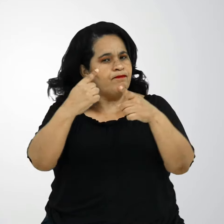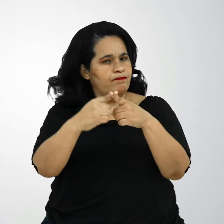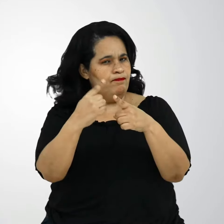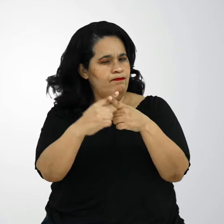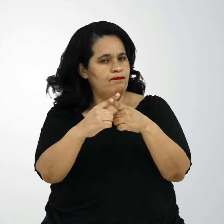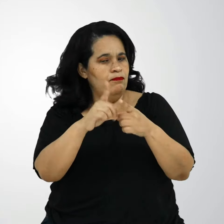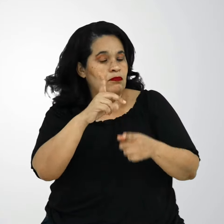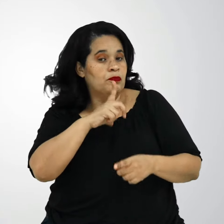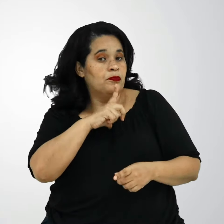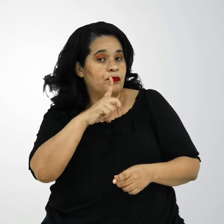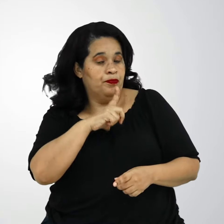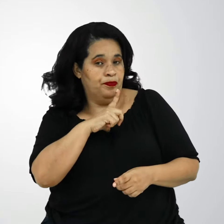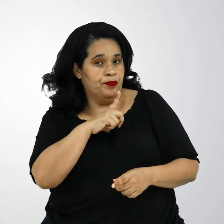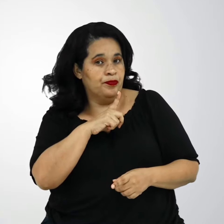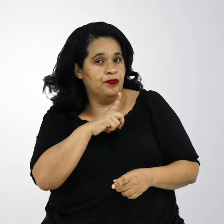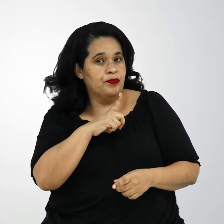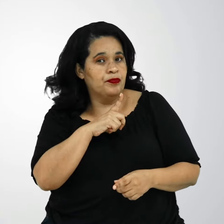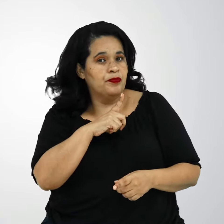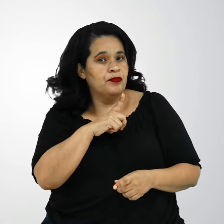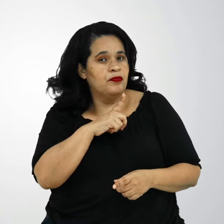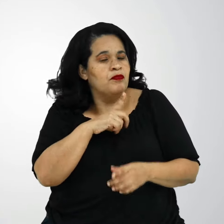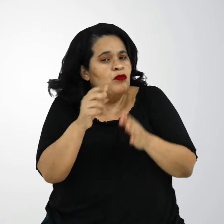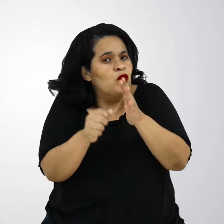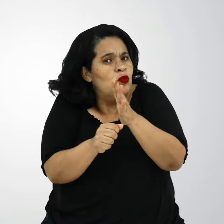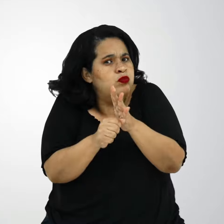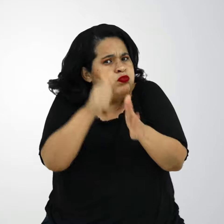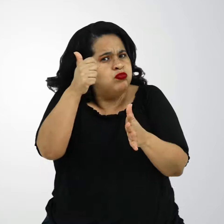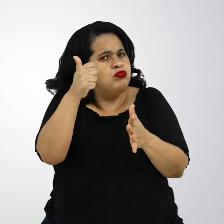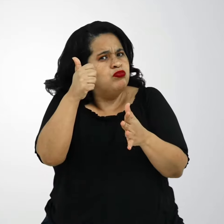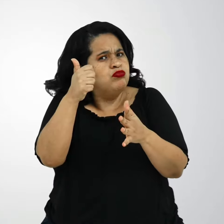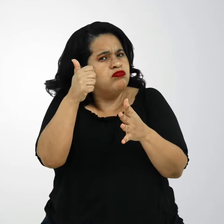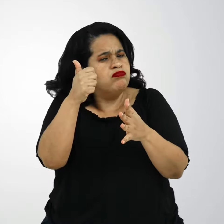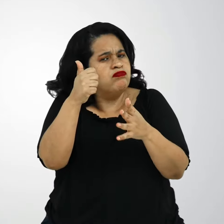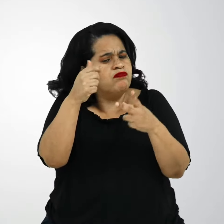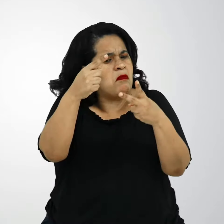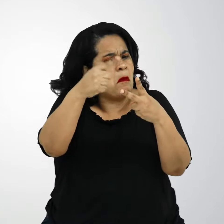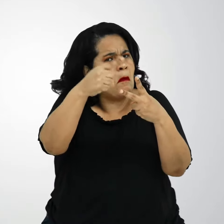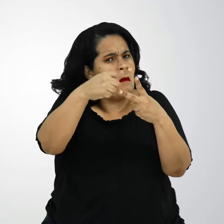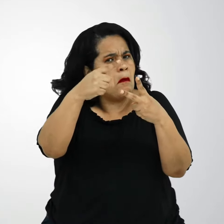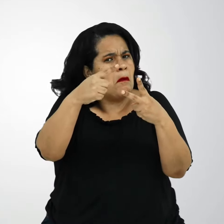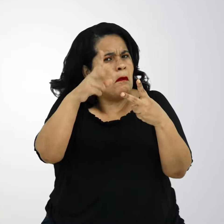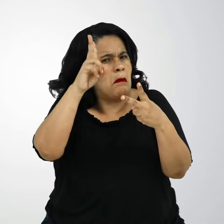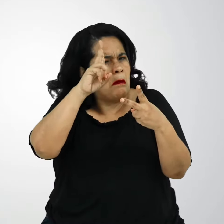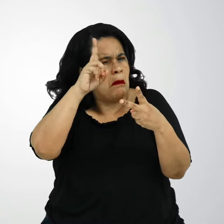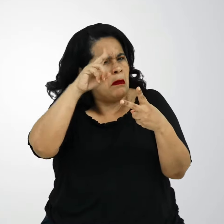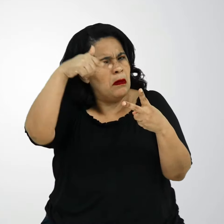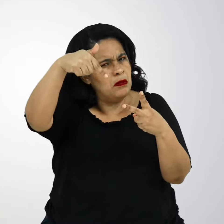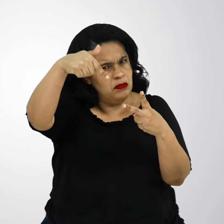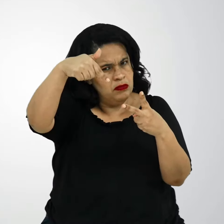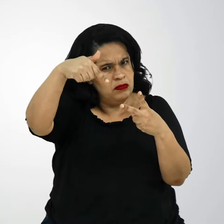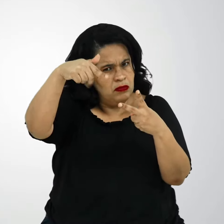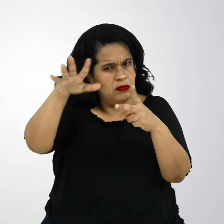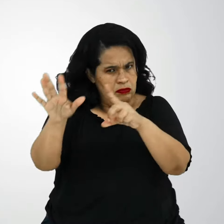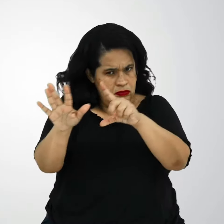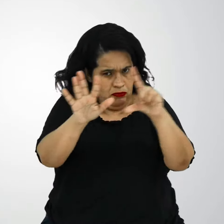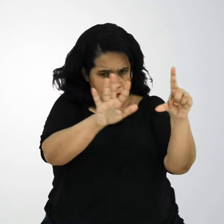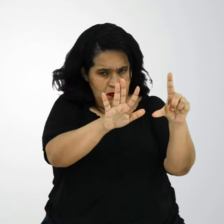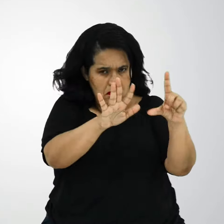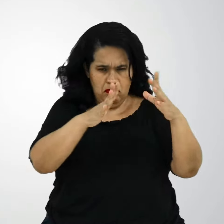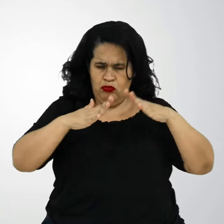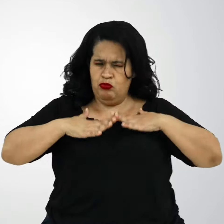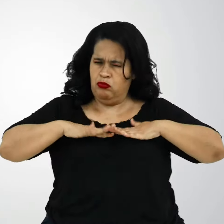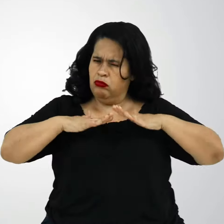tem o primeiro período de 7 semanas é tranquilo ali, assim, porque praticamente